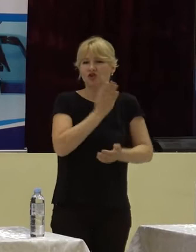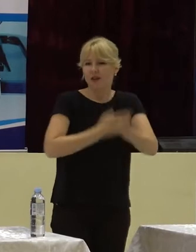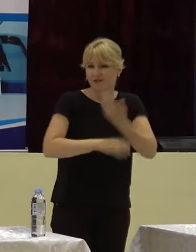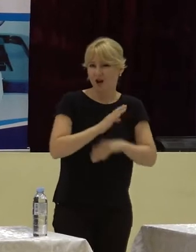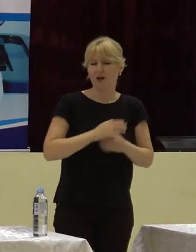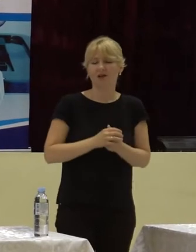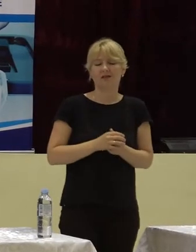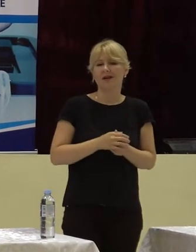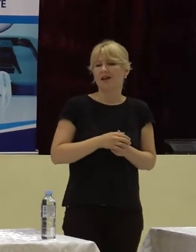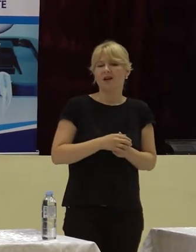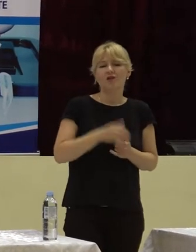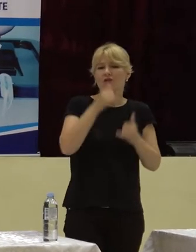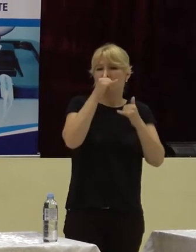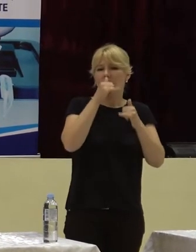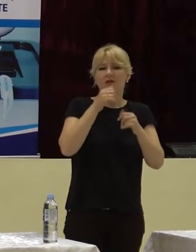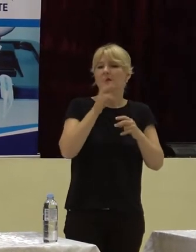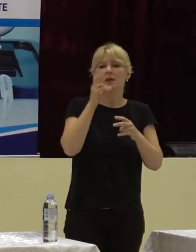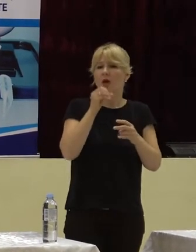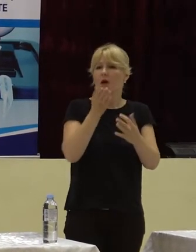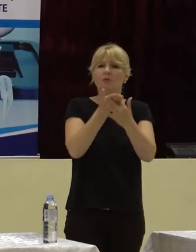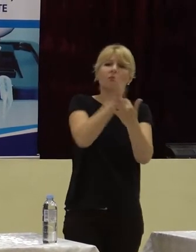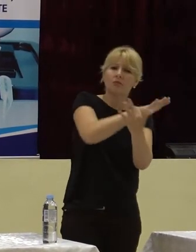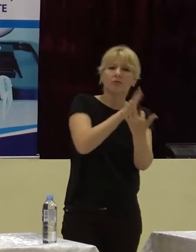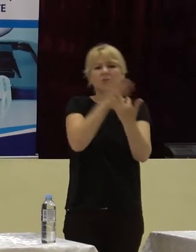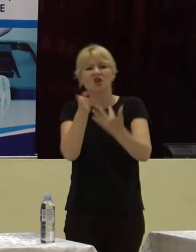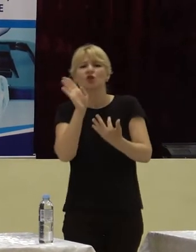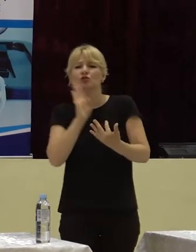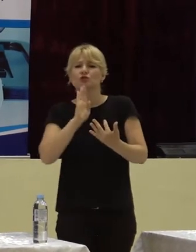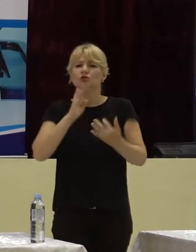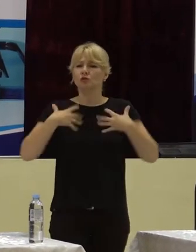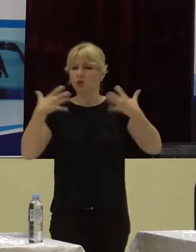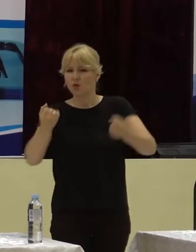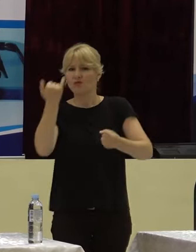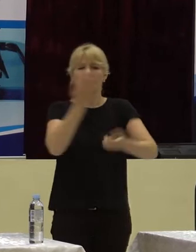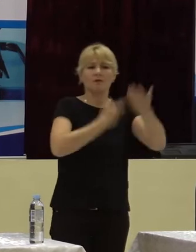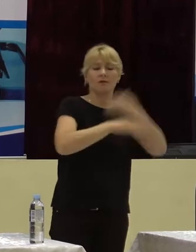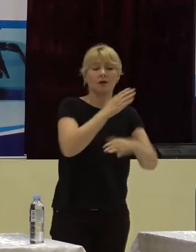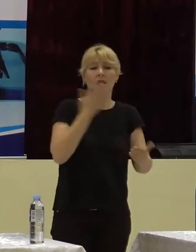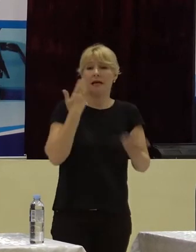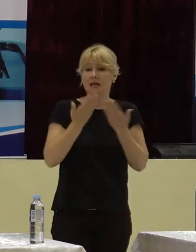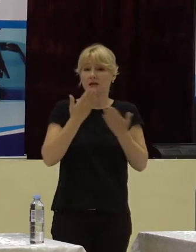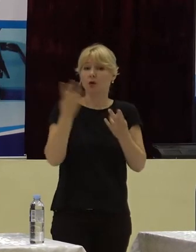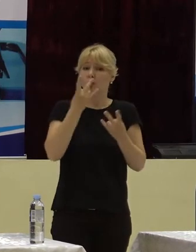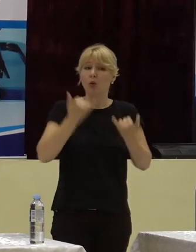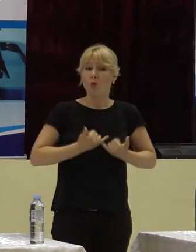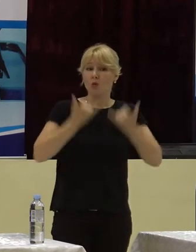dizabilități, nu separ celelalte femei de cele cu dizabilități. Mi se pare că dacă vom face